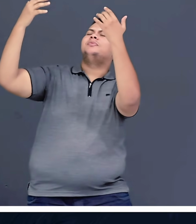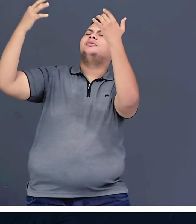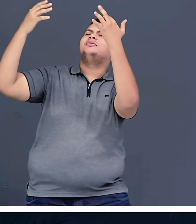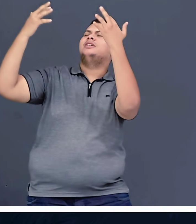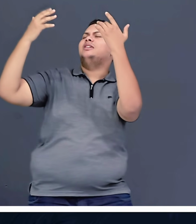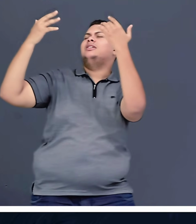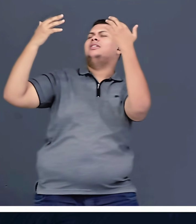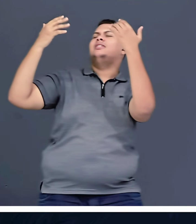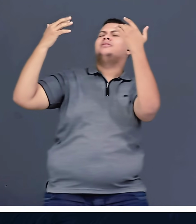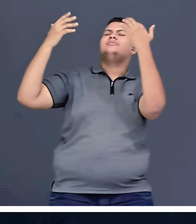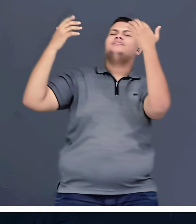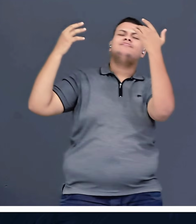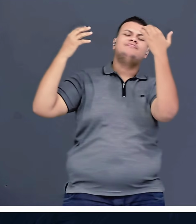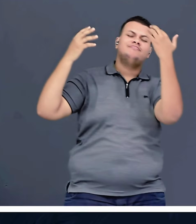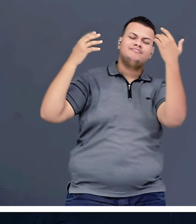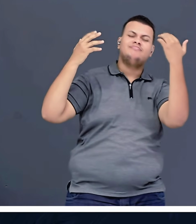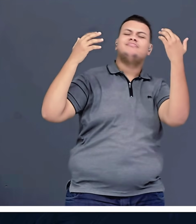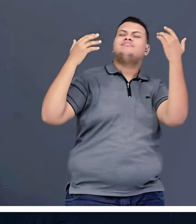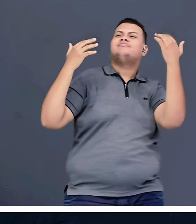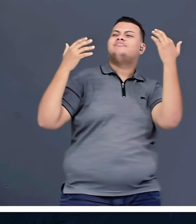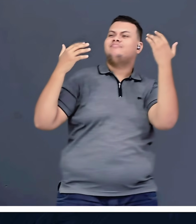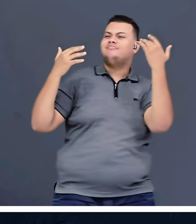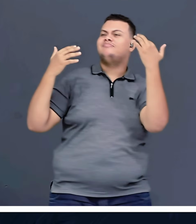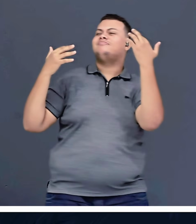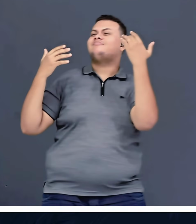que abundante.